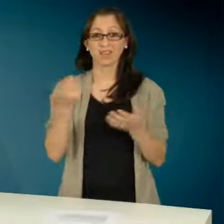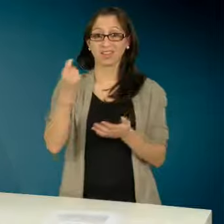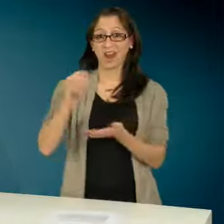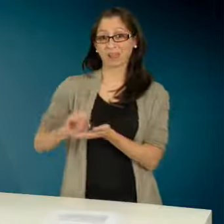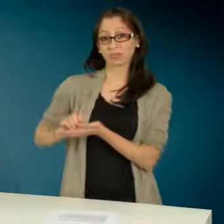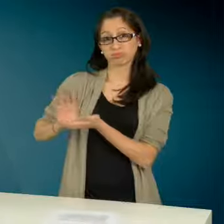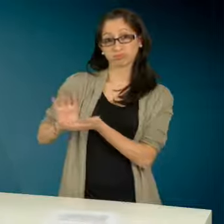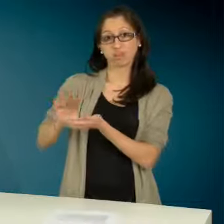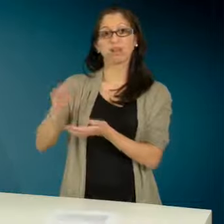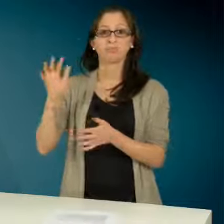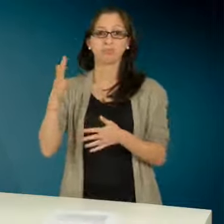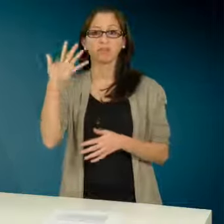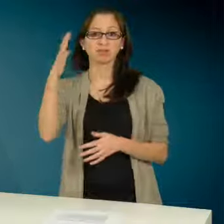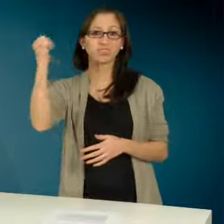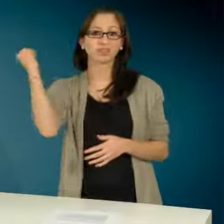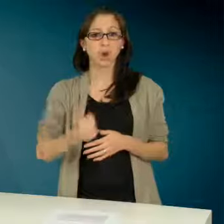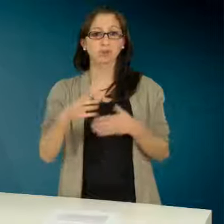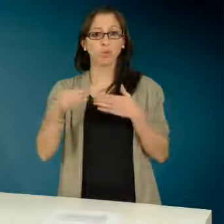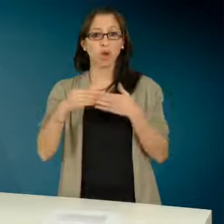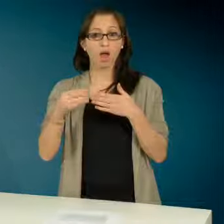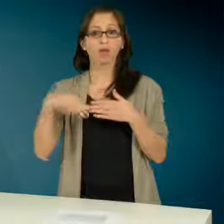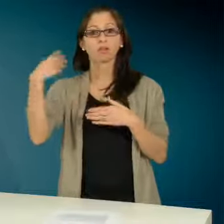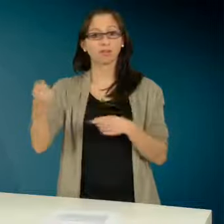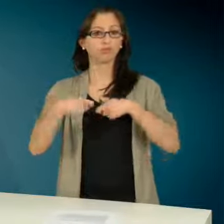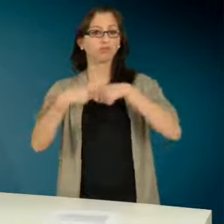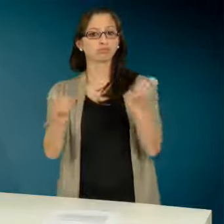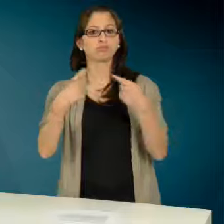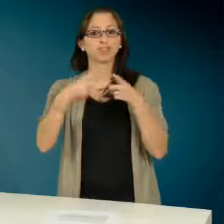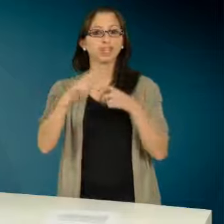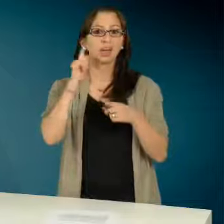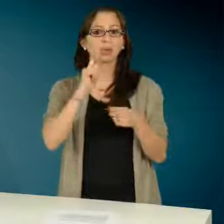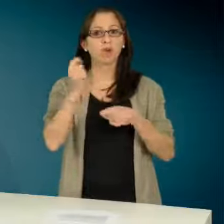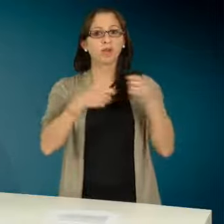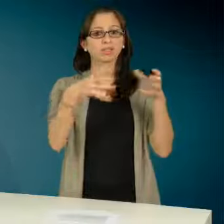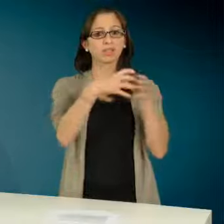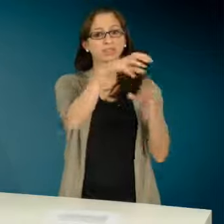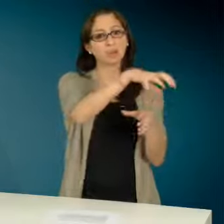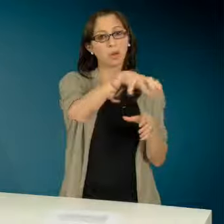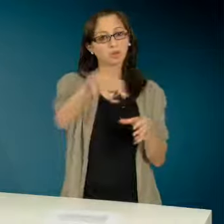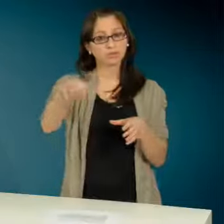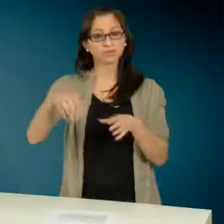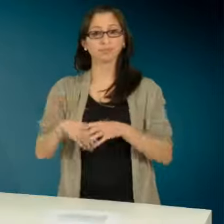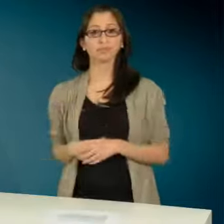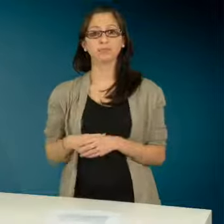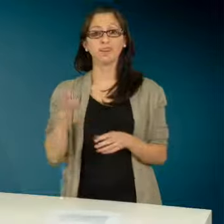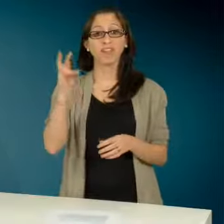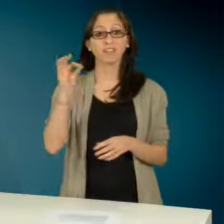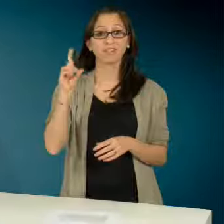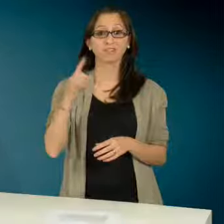gesammelte Wert ca. $50.000 erreicht, werde dieses Geld an verschiedene Gehörlosenorganisationen verteilt. Der